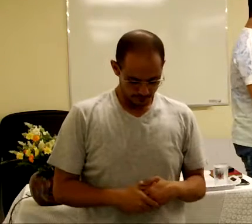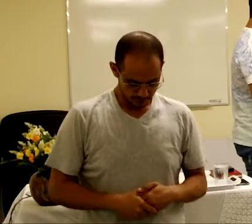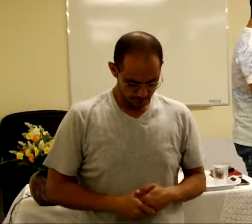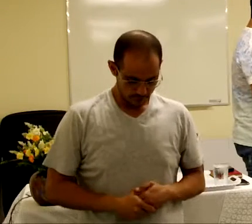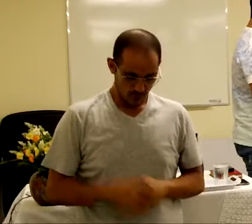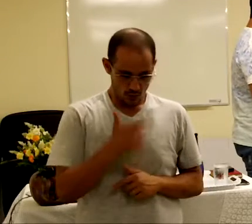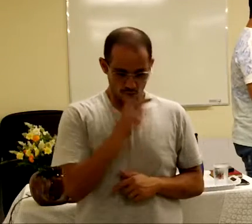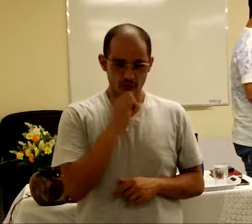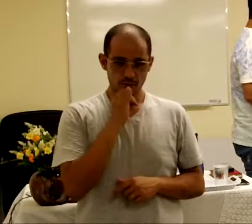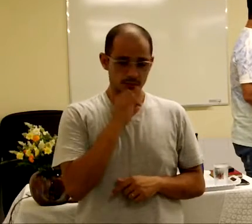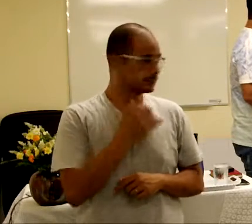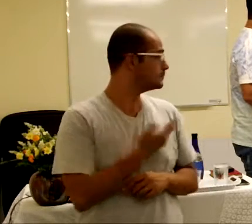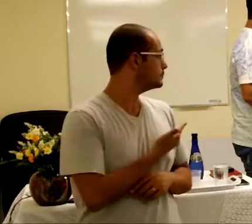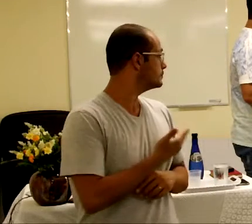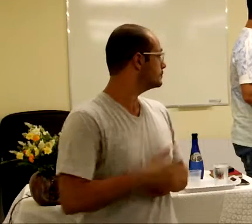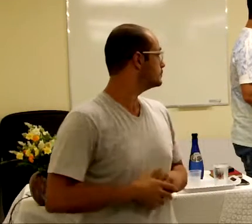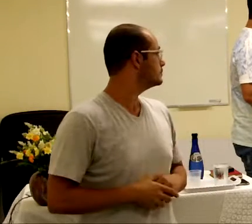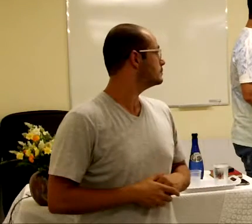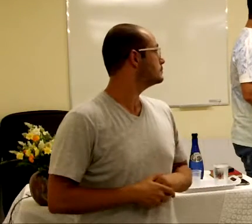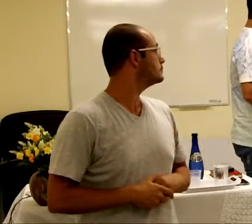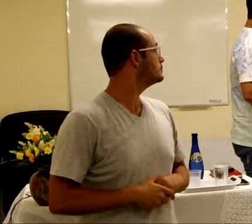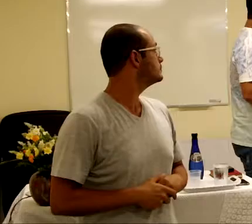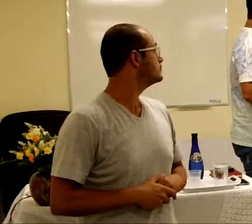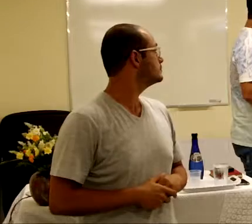Aqui um outro exemplo também, né?